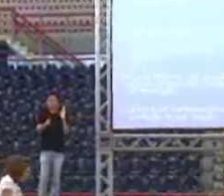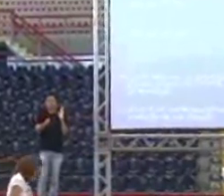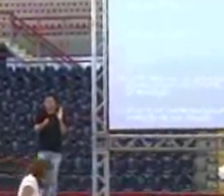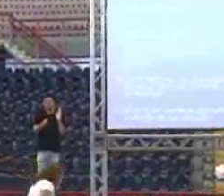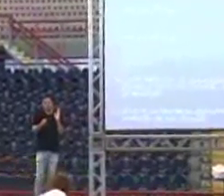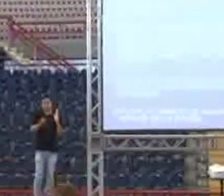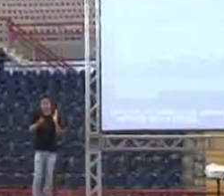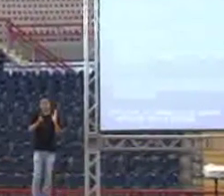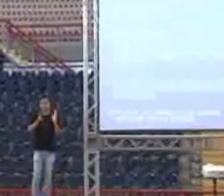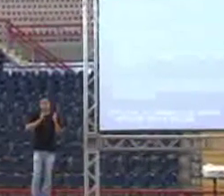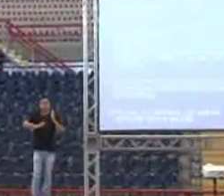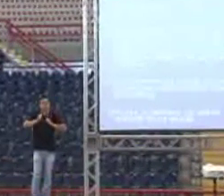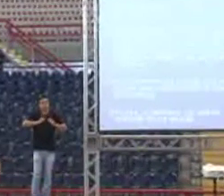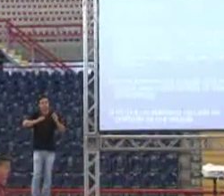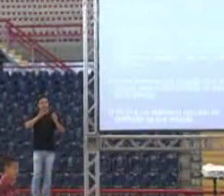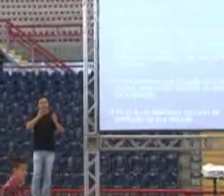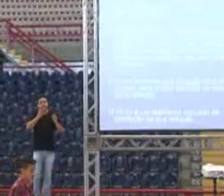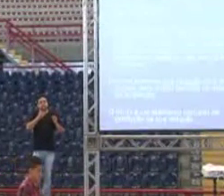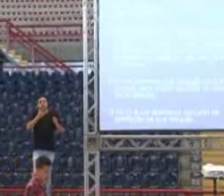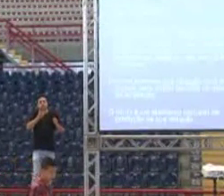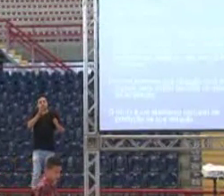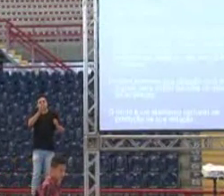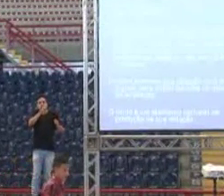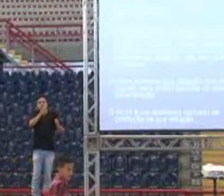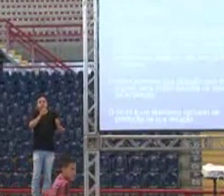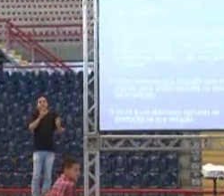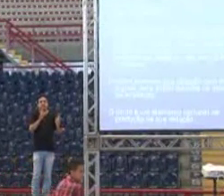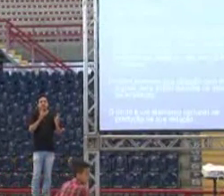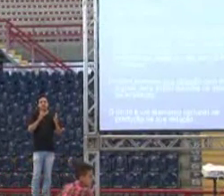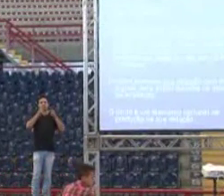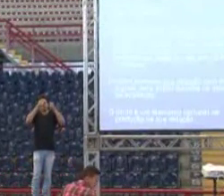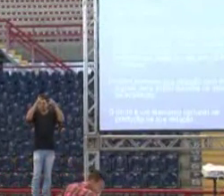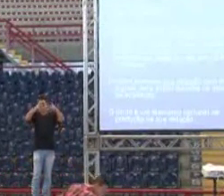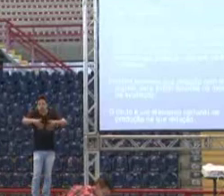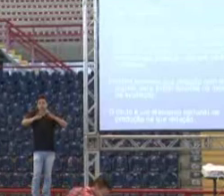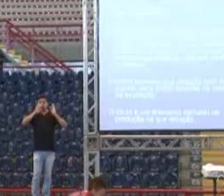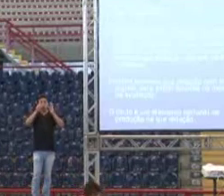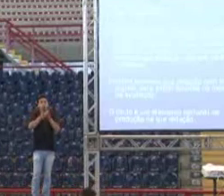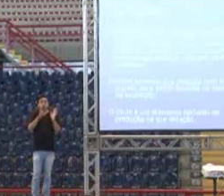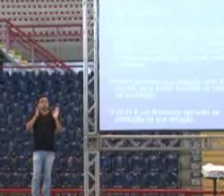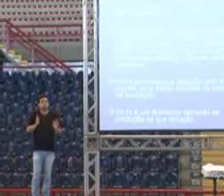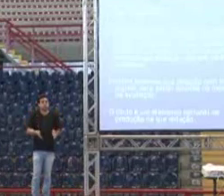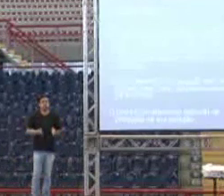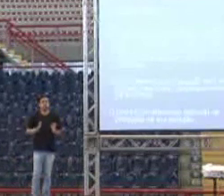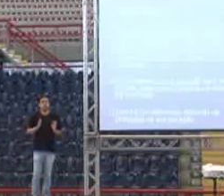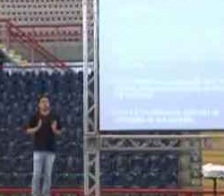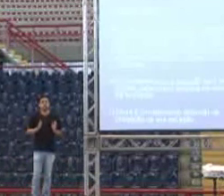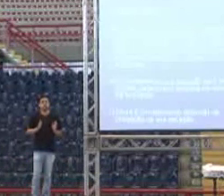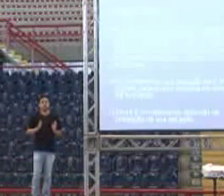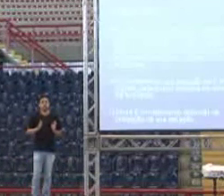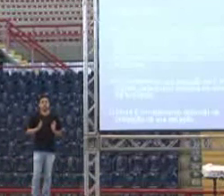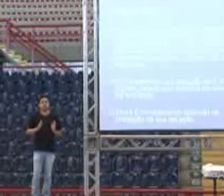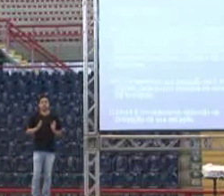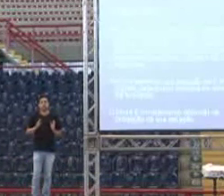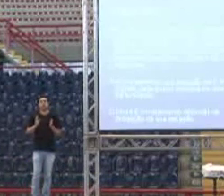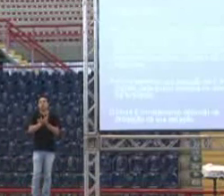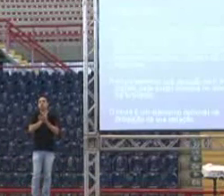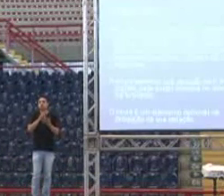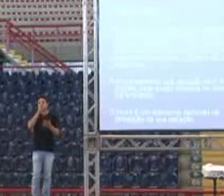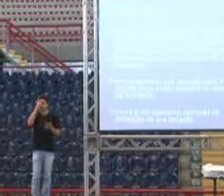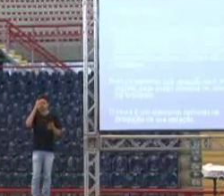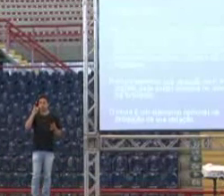está afando ali para chegar a 15, né? Já disse tudo que tinha que dizer. Aí sabe o que muita gente